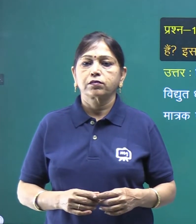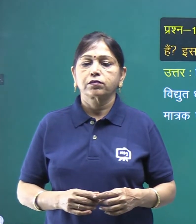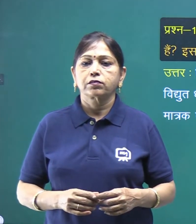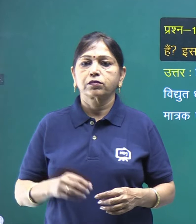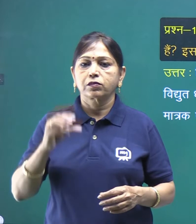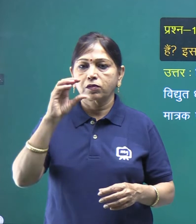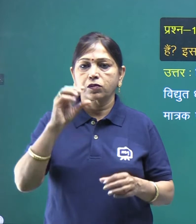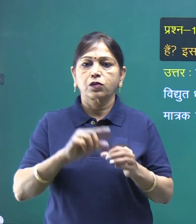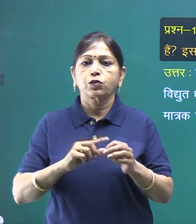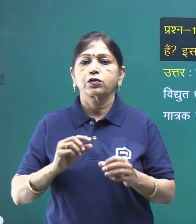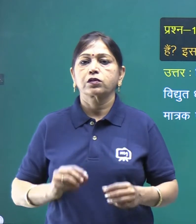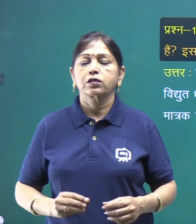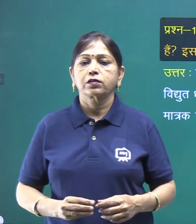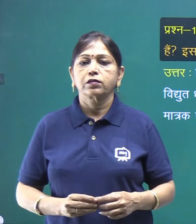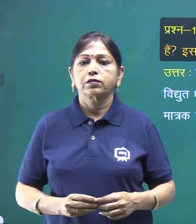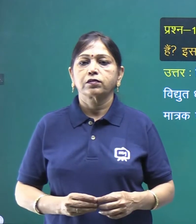लघुत्तरात्मक